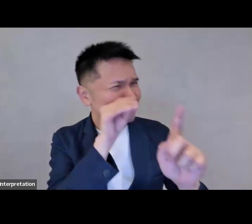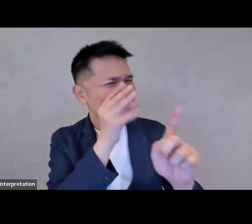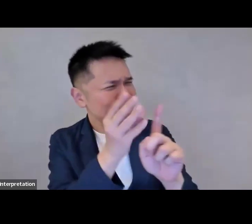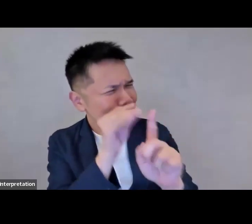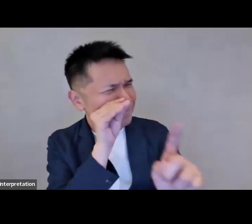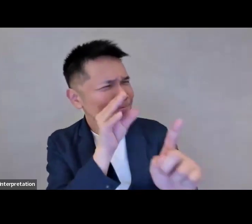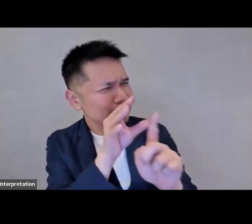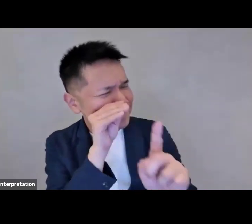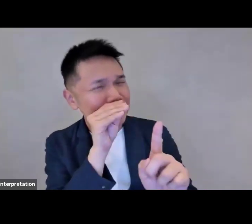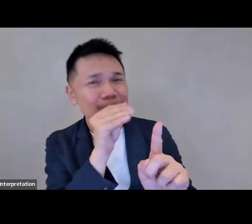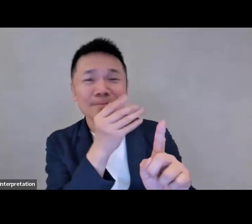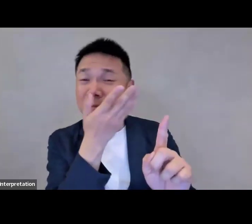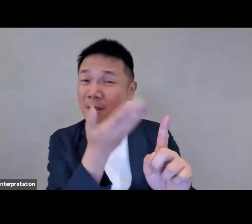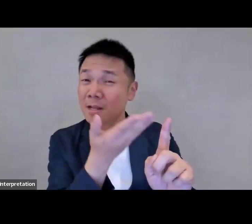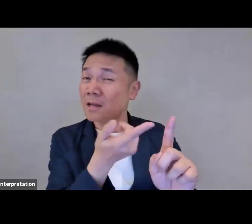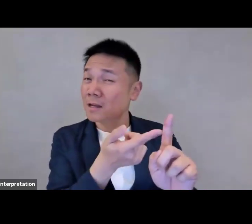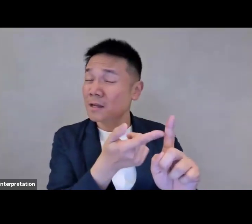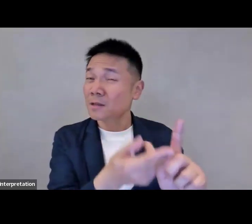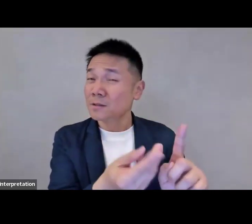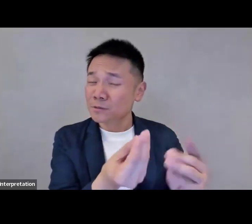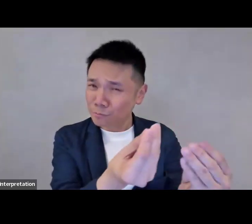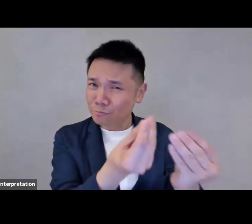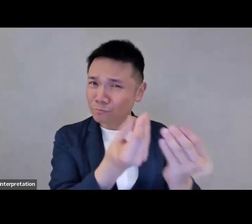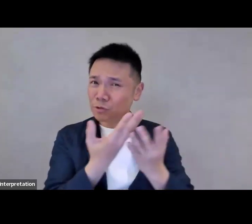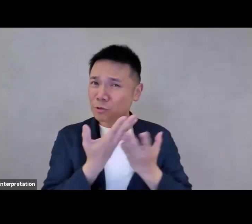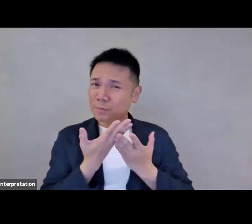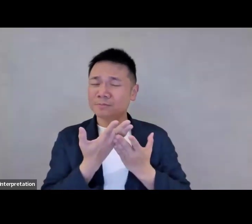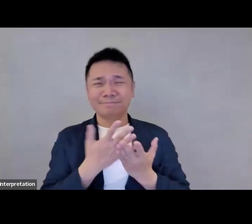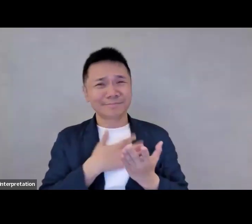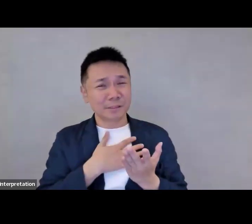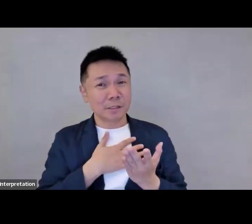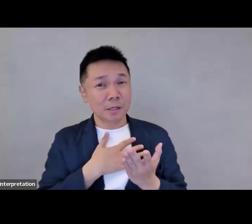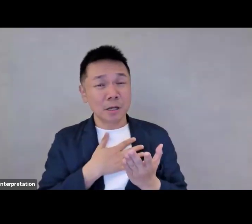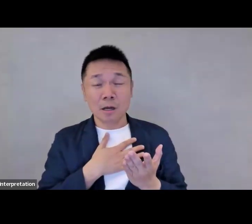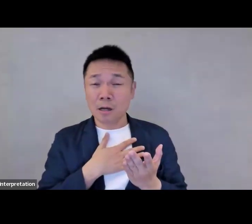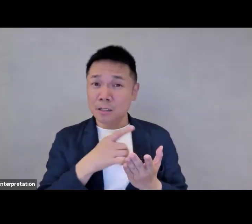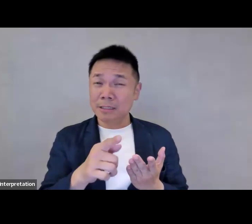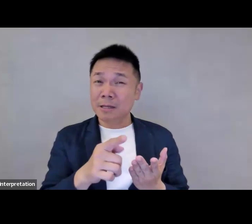我想我从他呢身上学习到非常多，